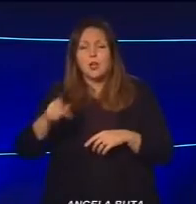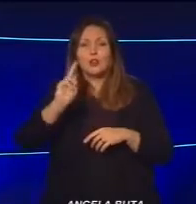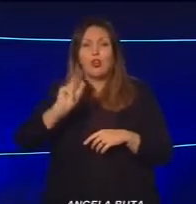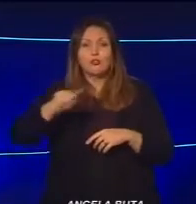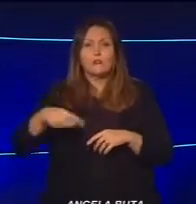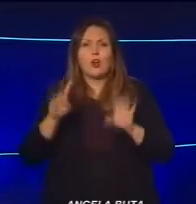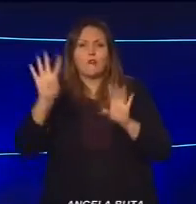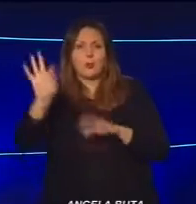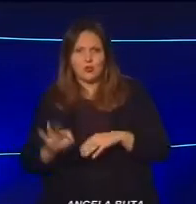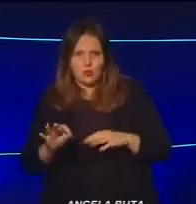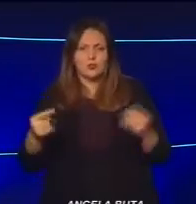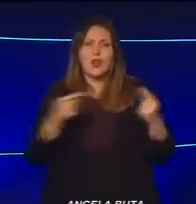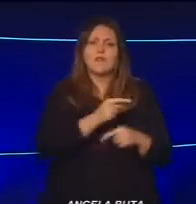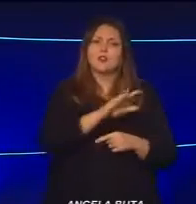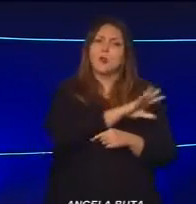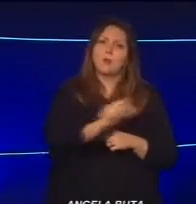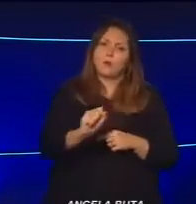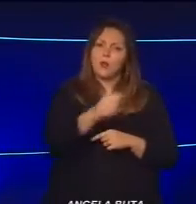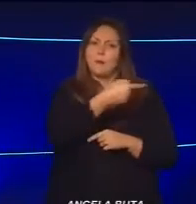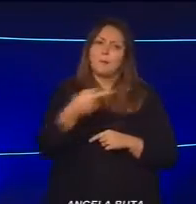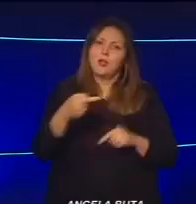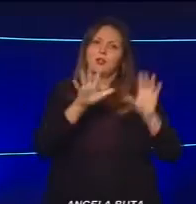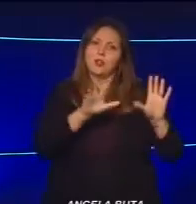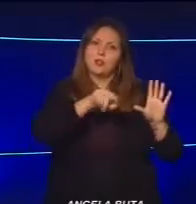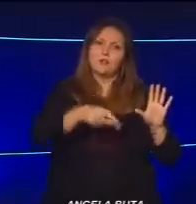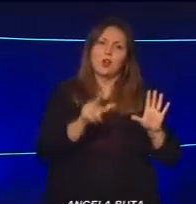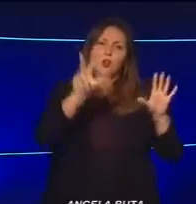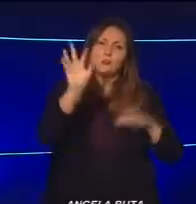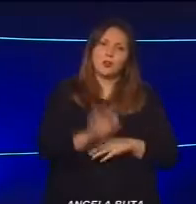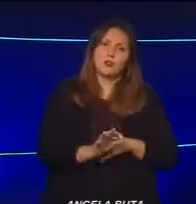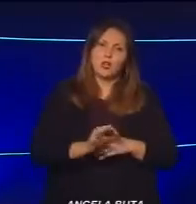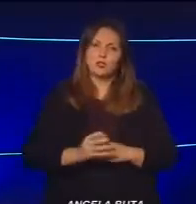12,9%. La Puglia invece registra un meno 10,8%.